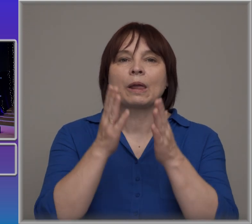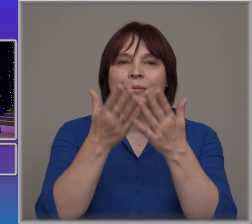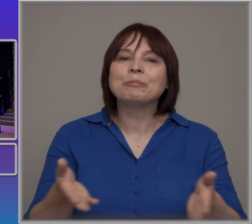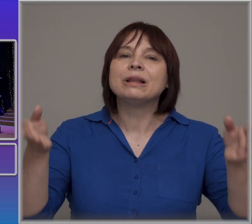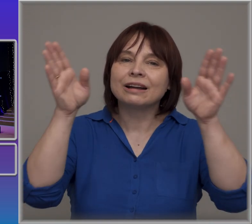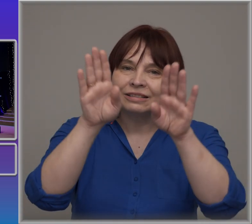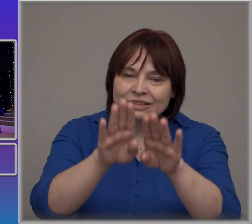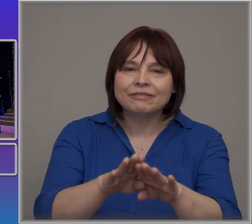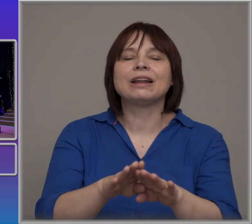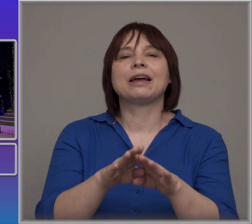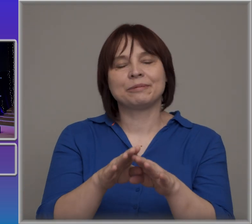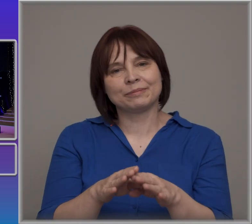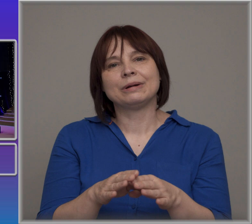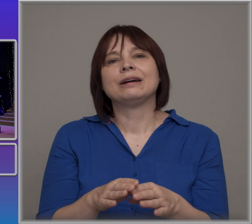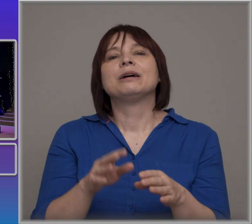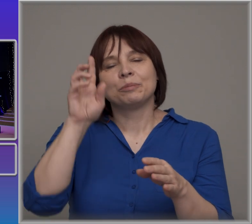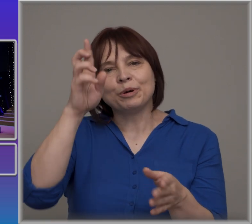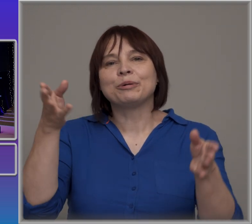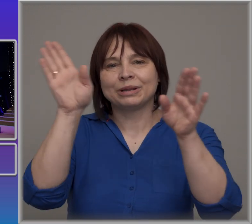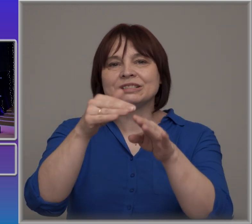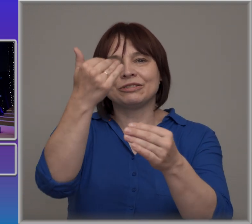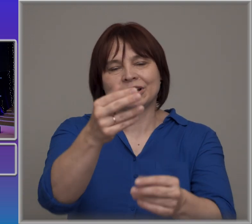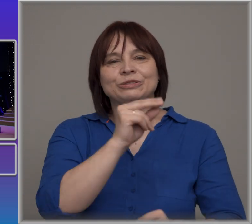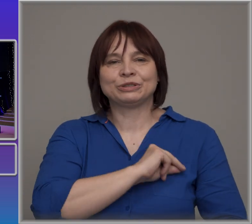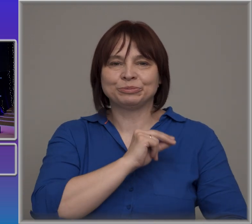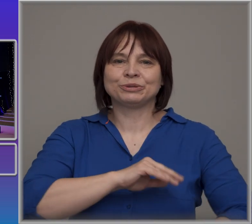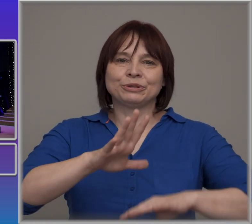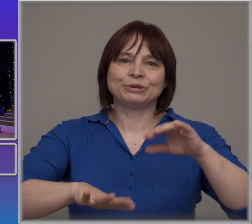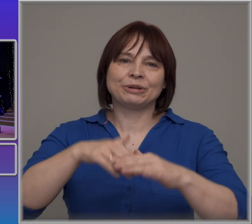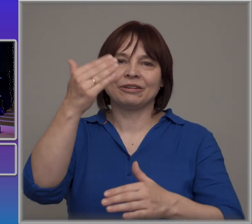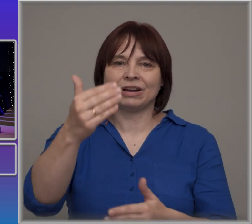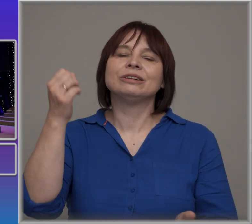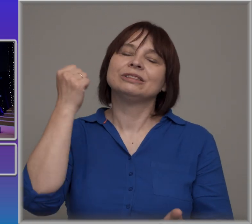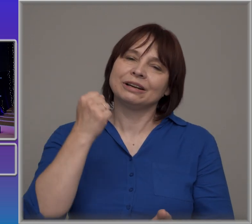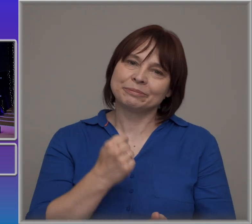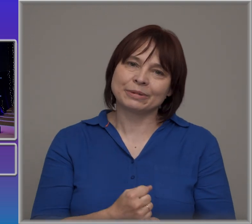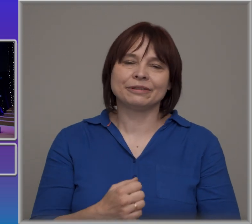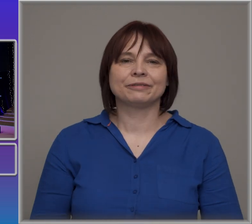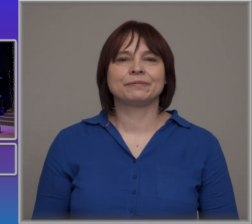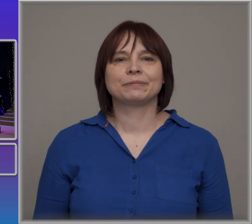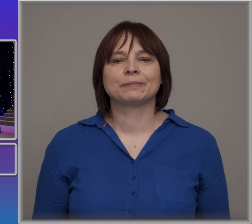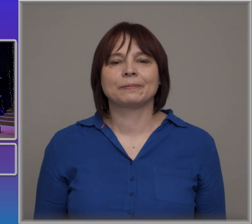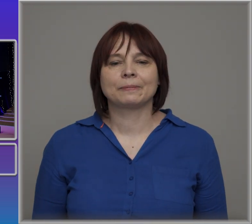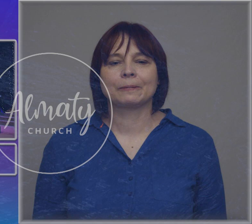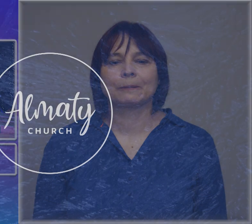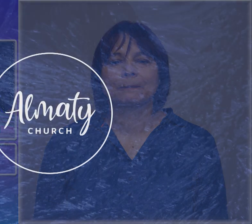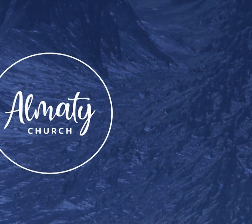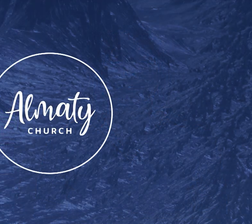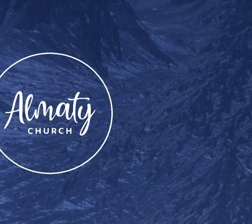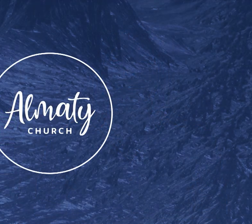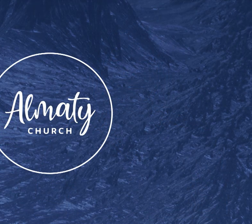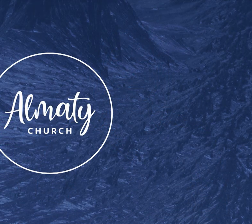которые сейчас будут молиться. И я думаю, что я на этом закончу эту проповедь.